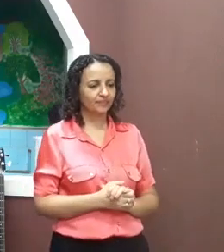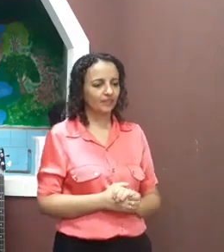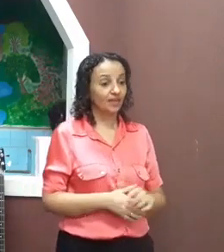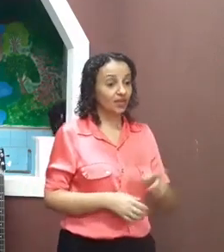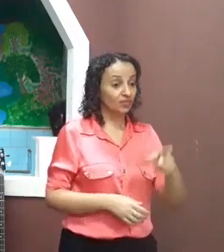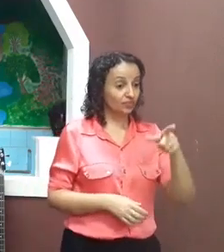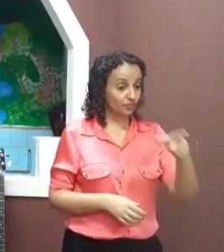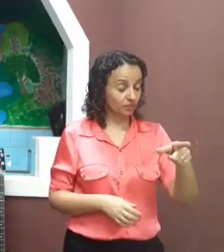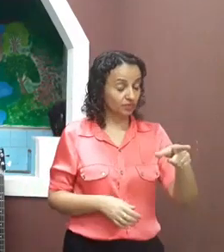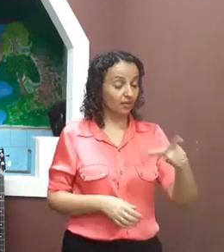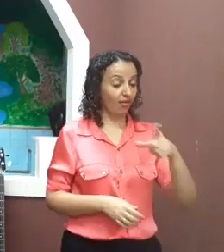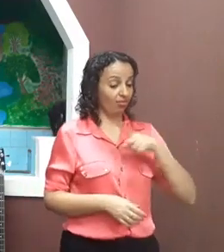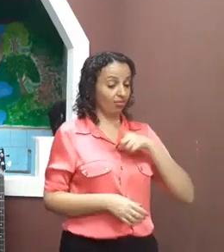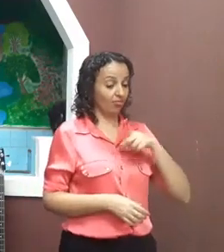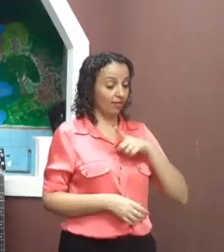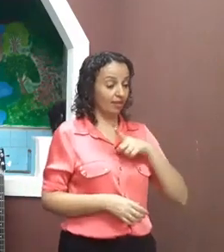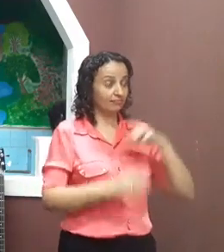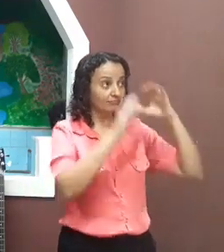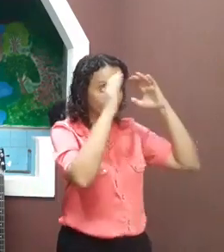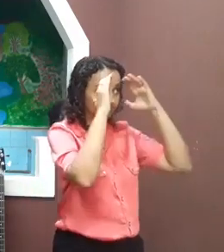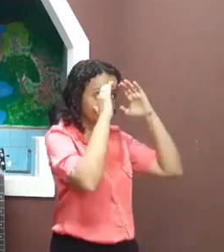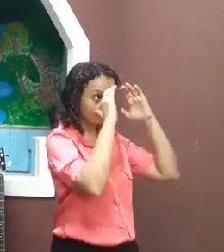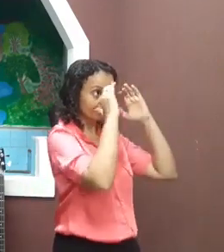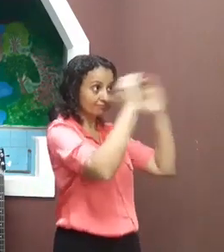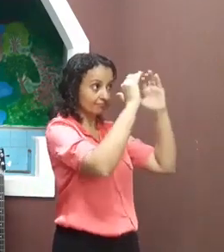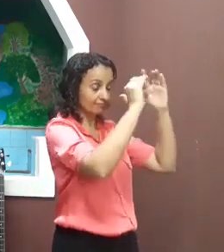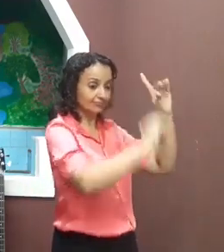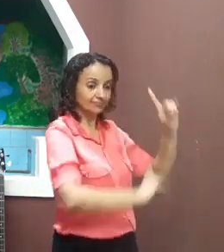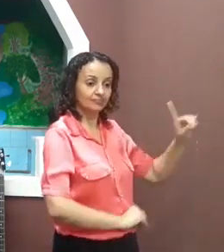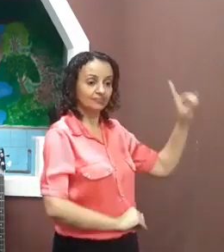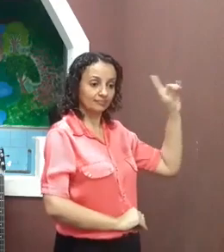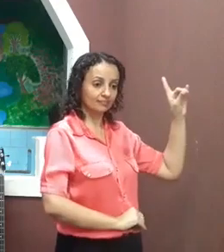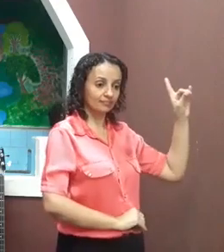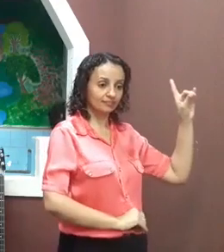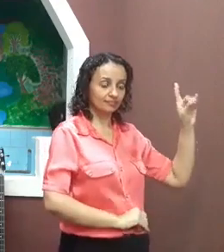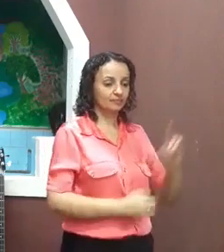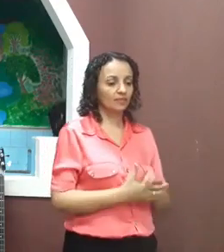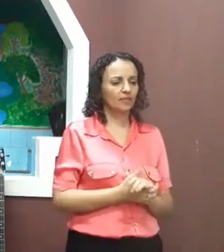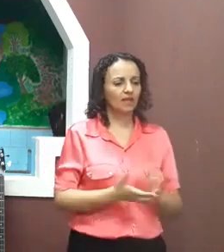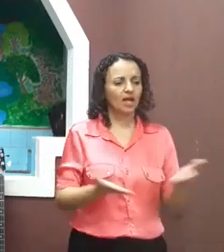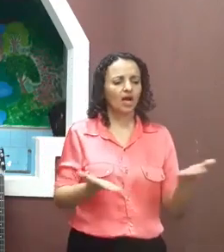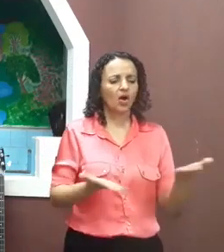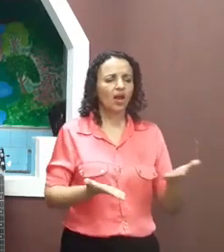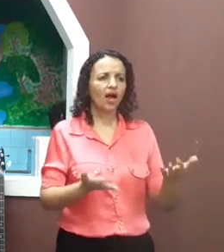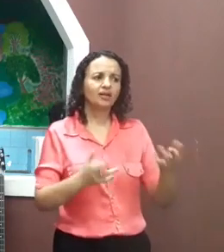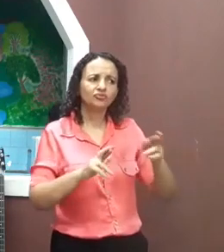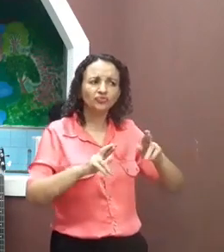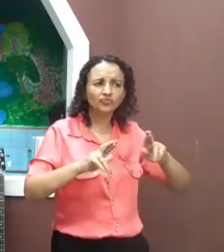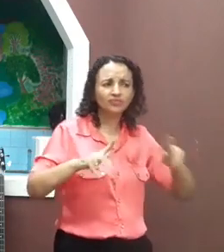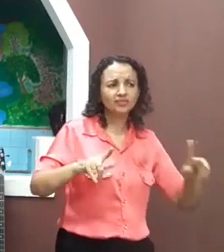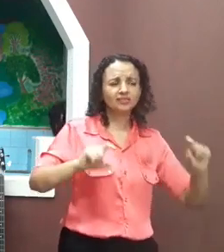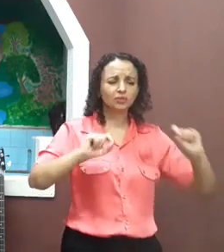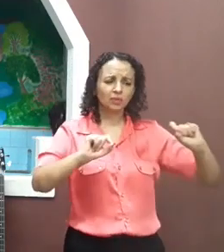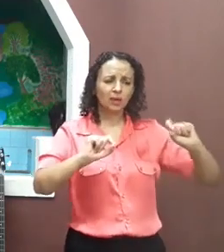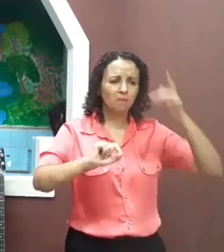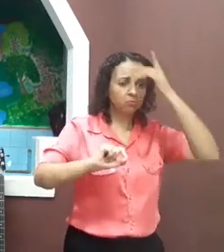na atitude, está no princípio. A diferença entre visitar a igreja e ser membro da igreja está